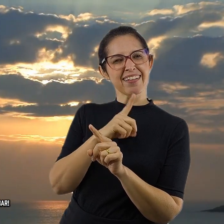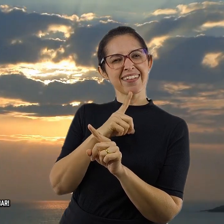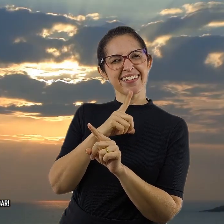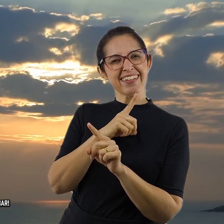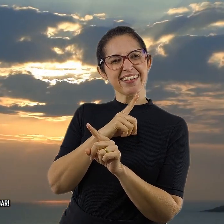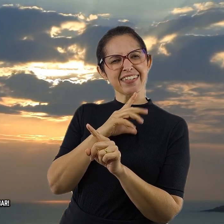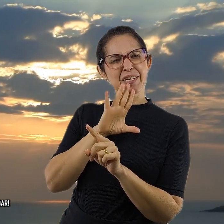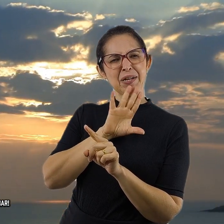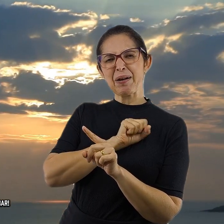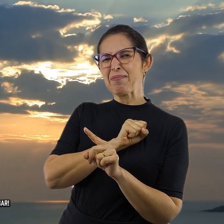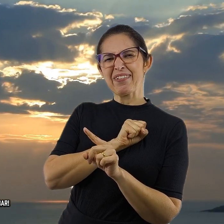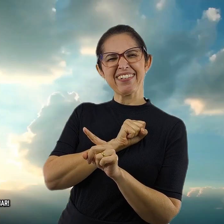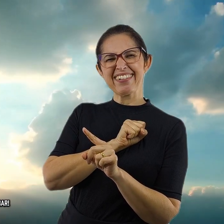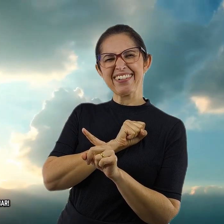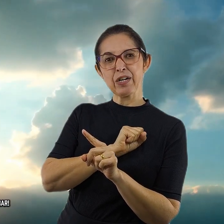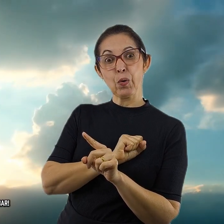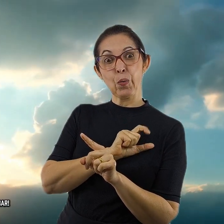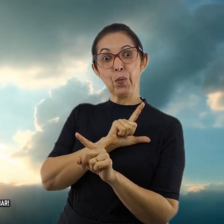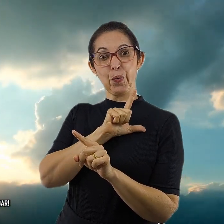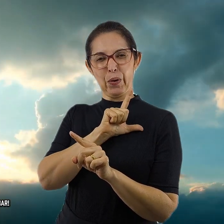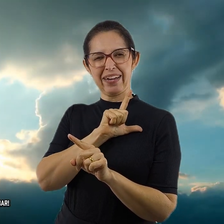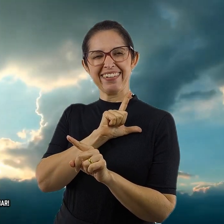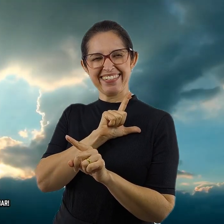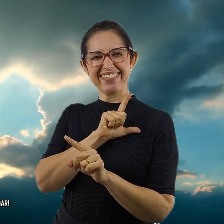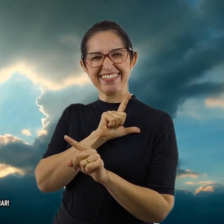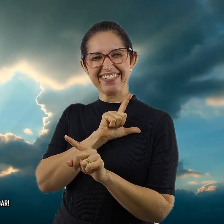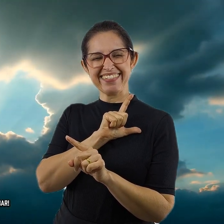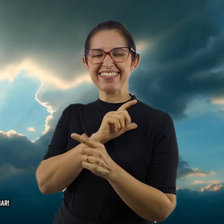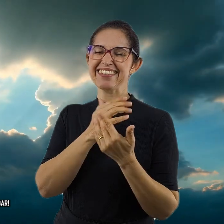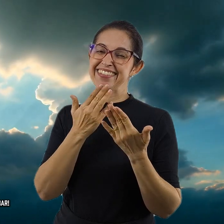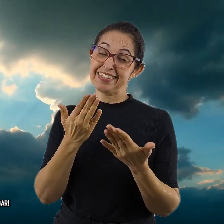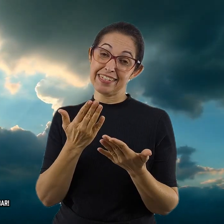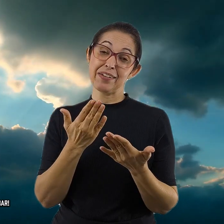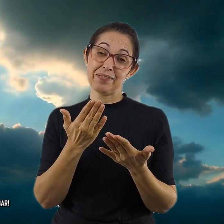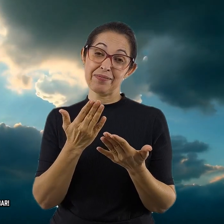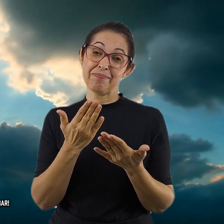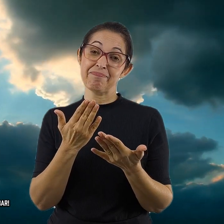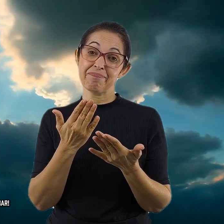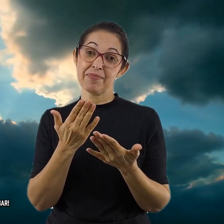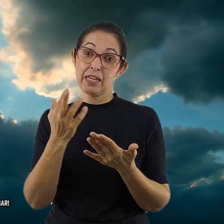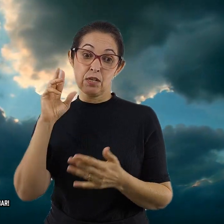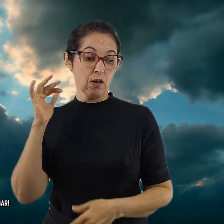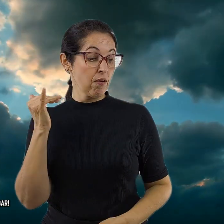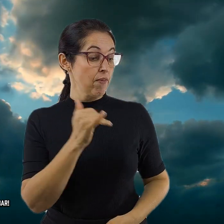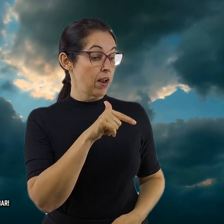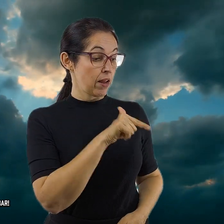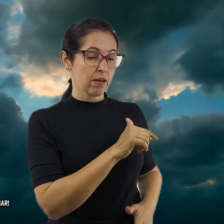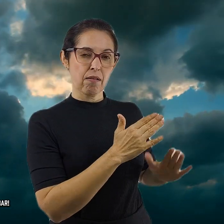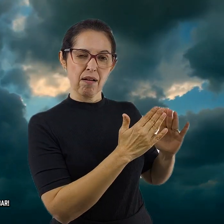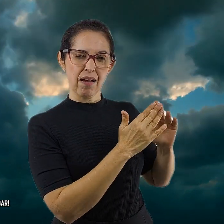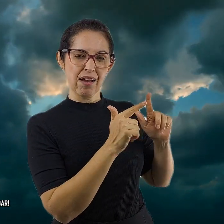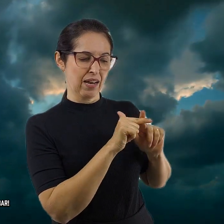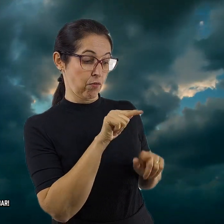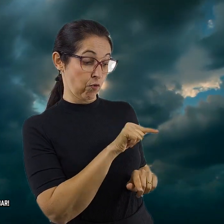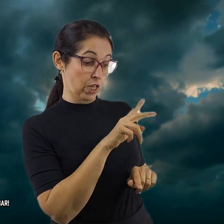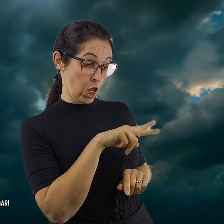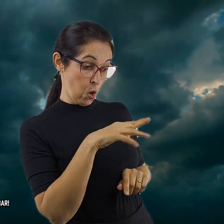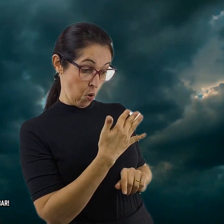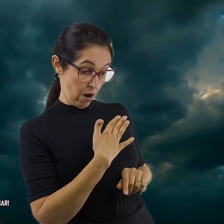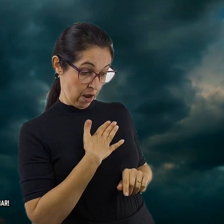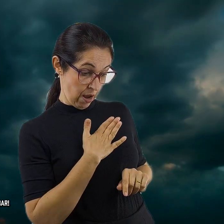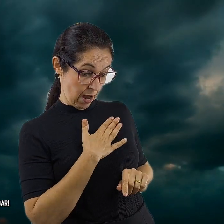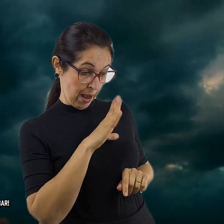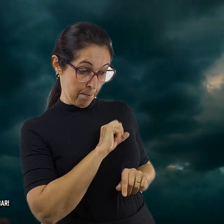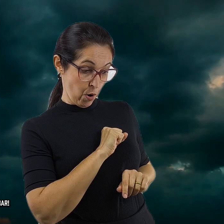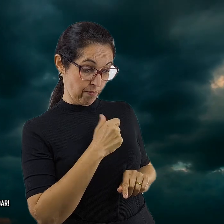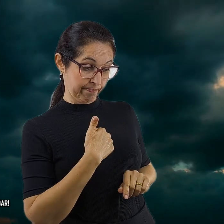chega essa era a primeira igreja, e o Senhor já estava dizendo: olha, eu tenho contra ti, não é que vocês nunca amaram,